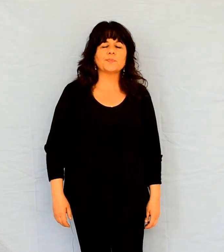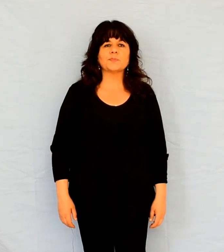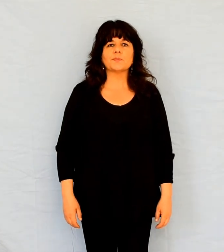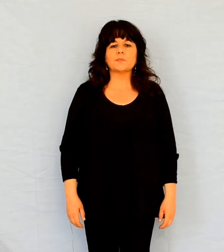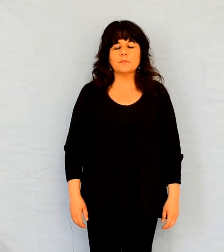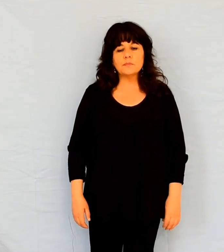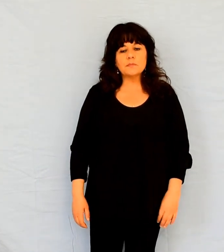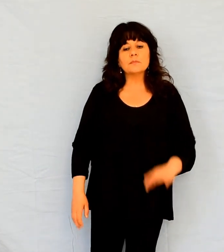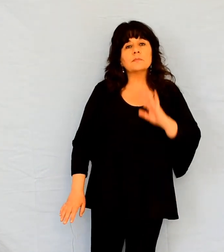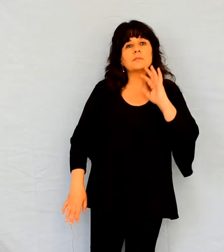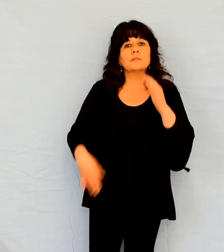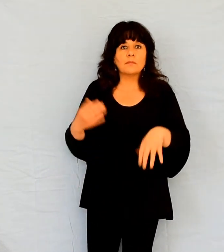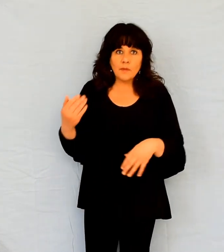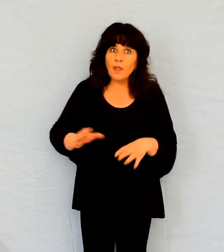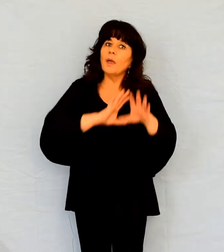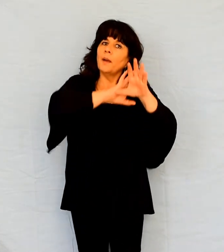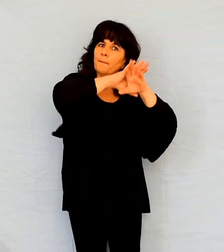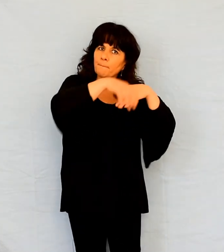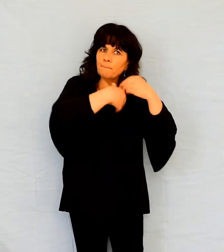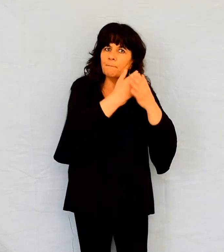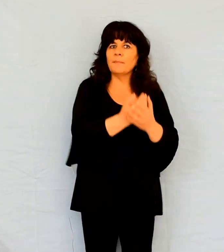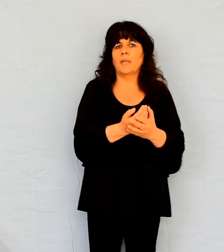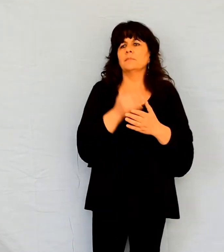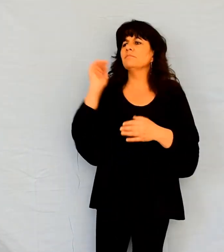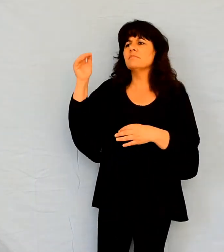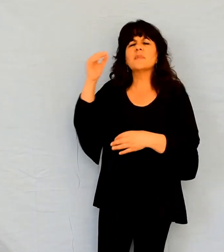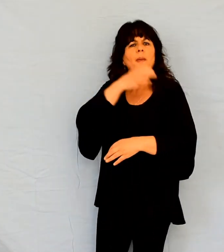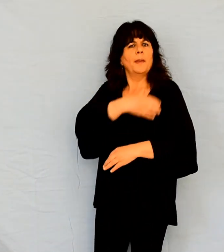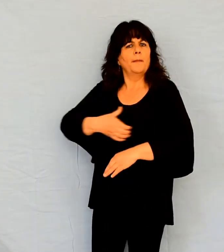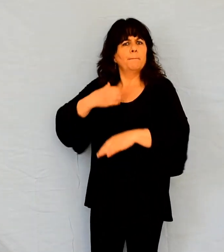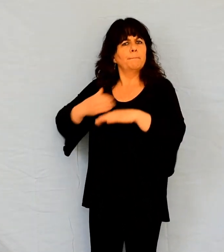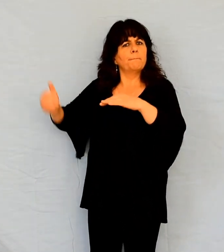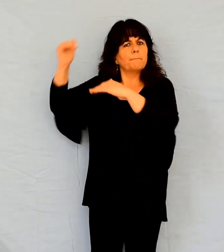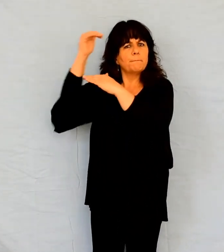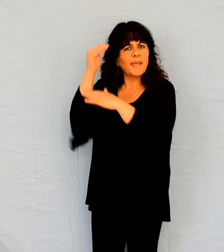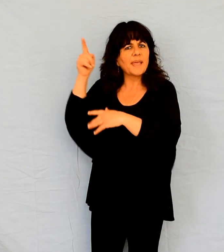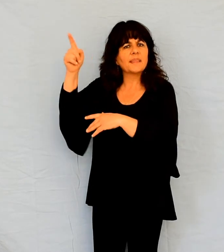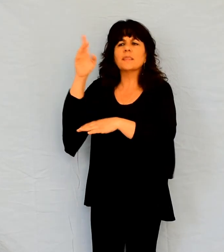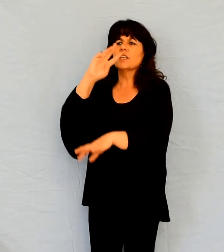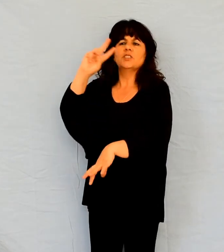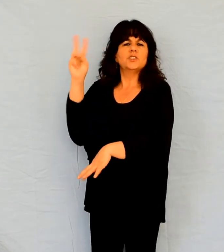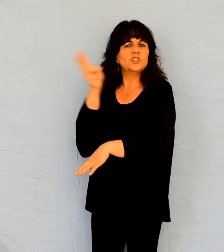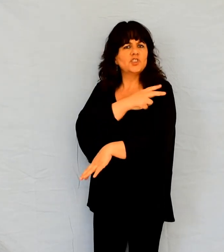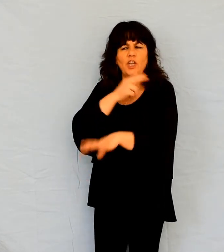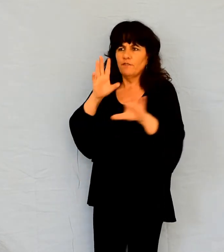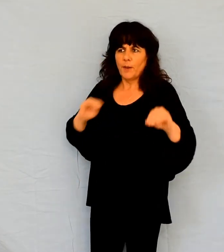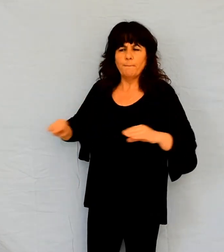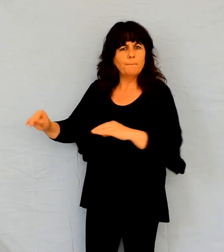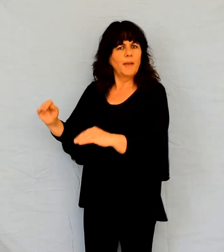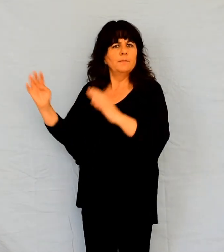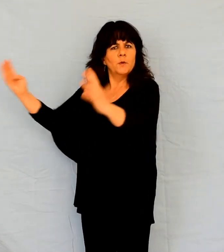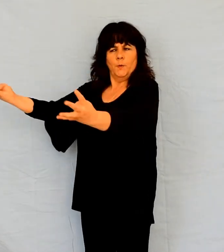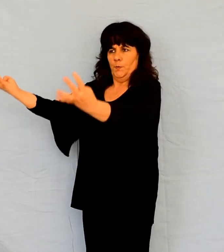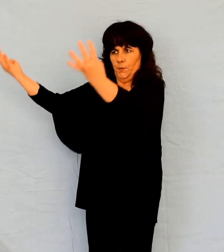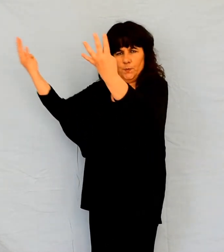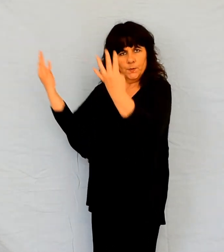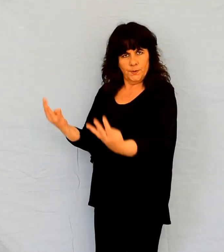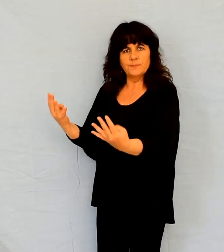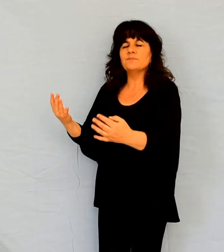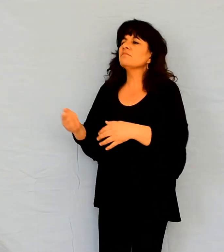Alors Pilate convoqua le grand prêtre, les chefs et le peuple, et il leur dit, « Vous m'avez amené